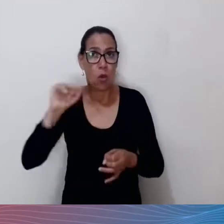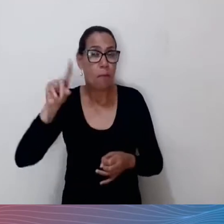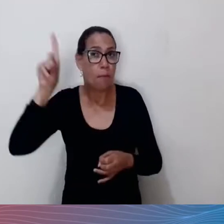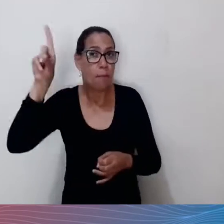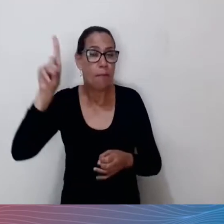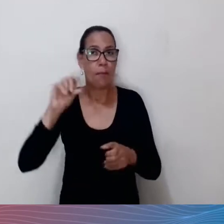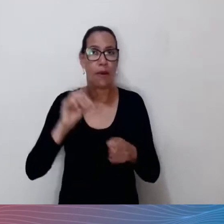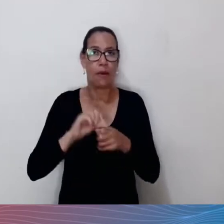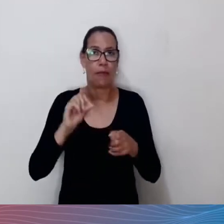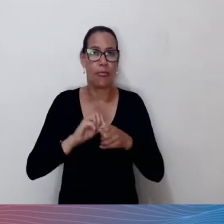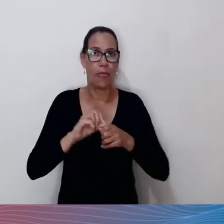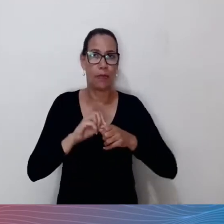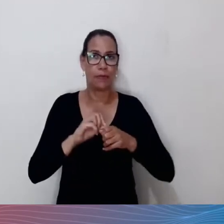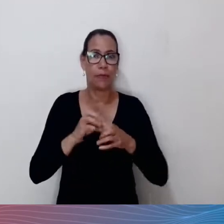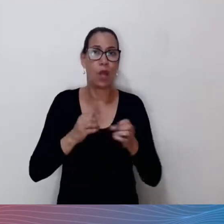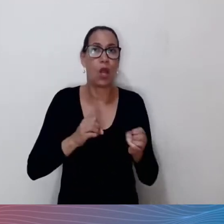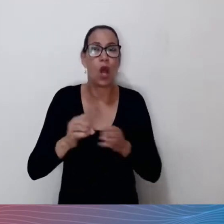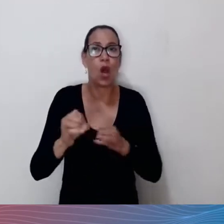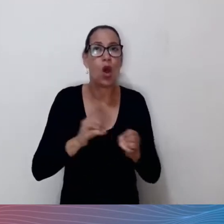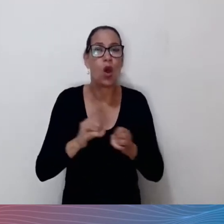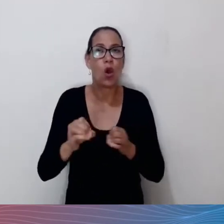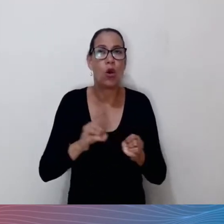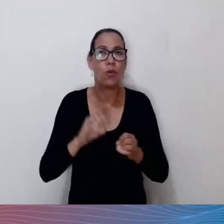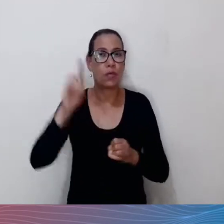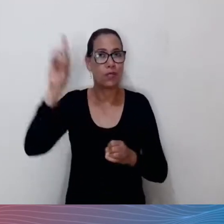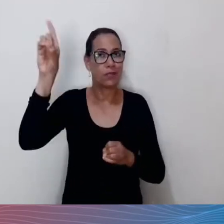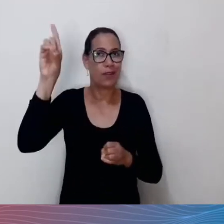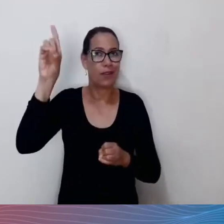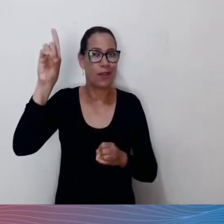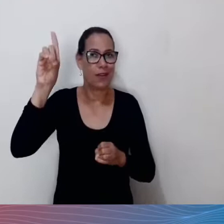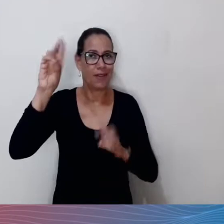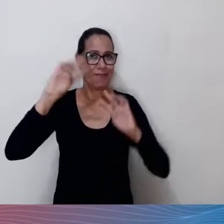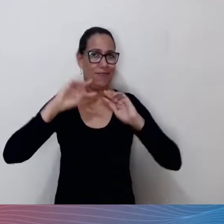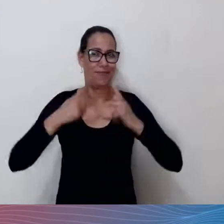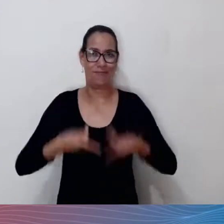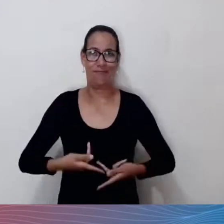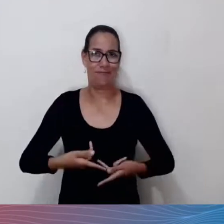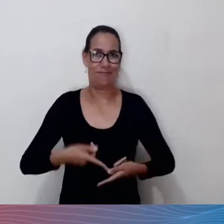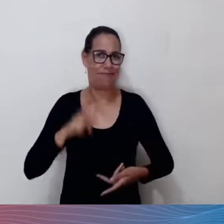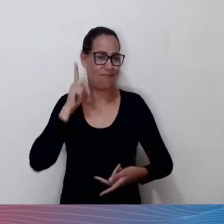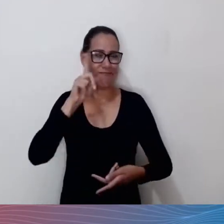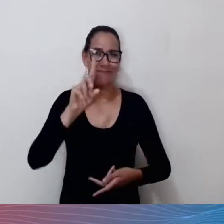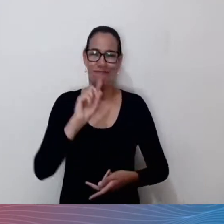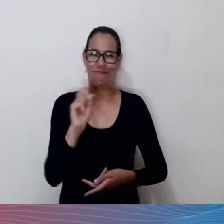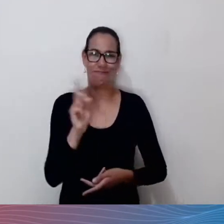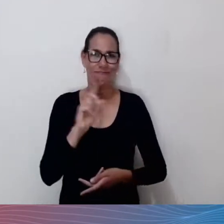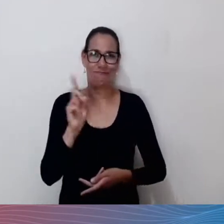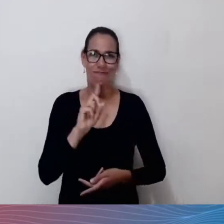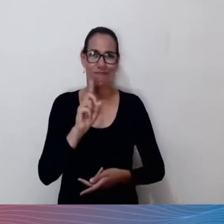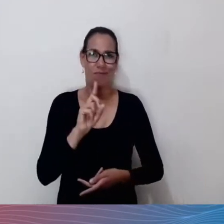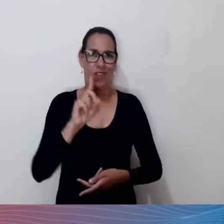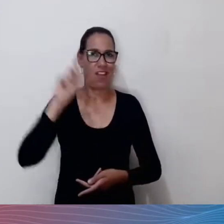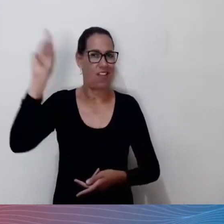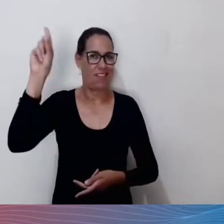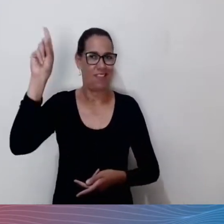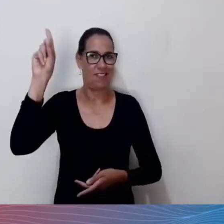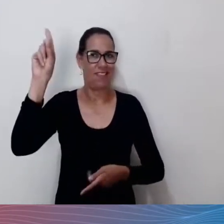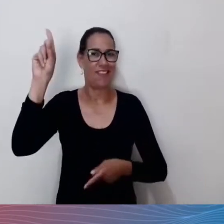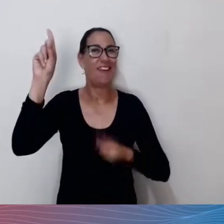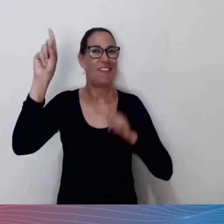obra de Deus, irmãos, o homem nenhum consegue fazer. É Deus quem faz. Tá?